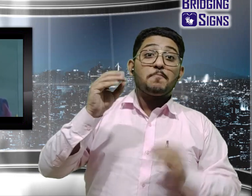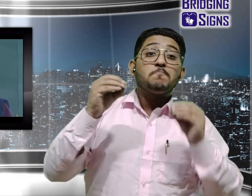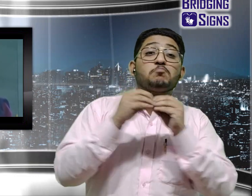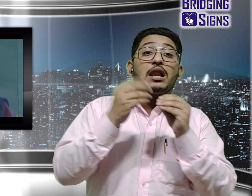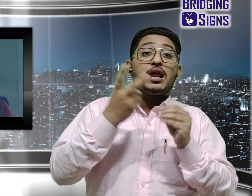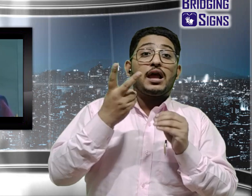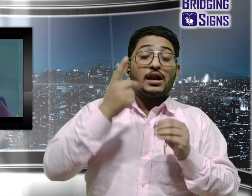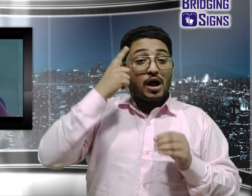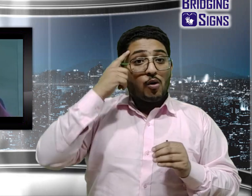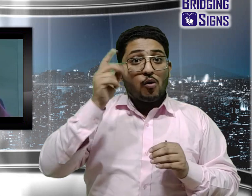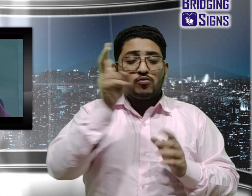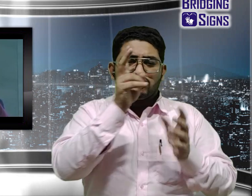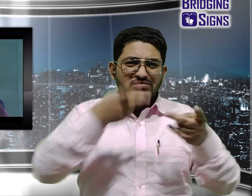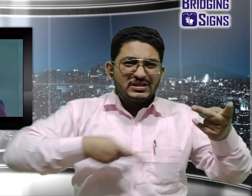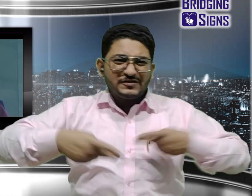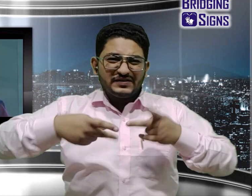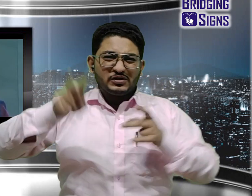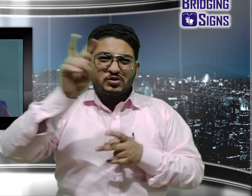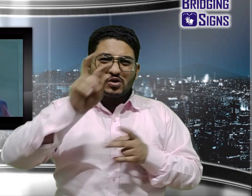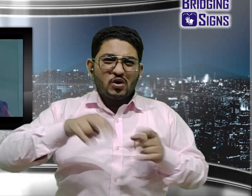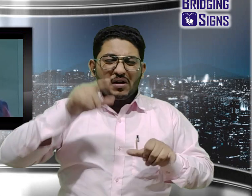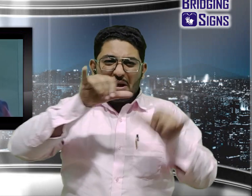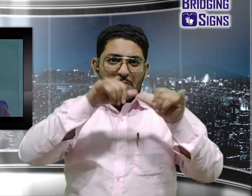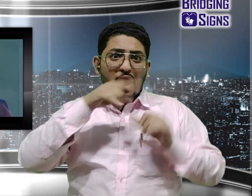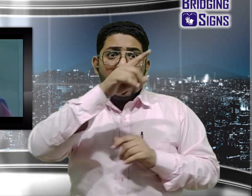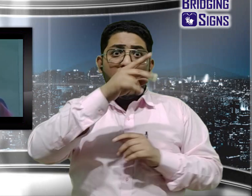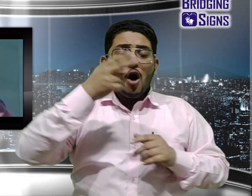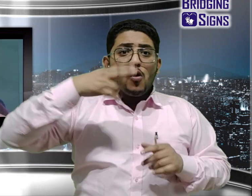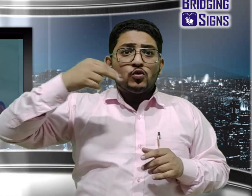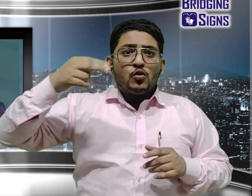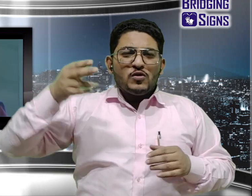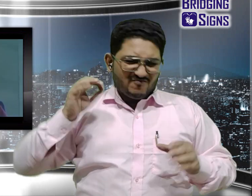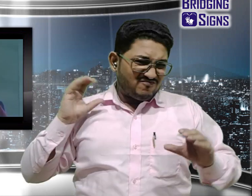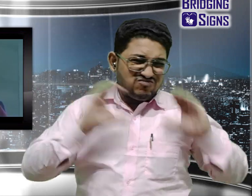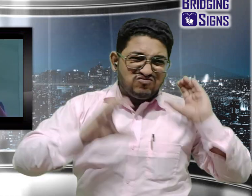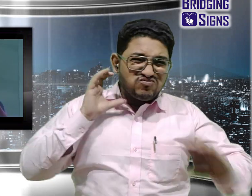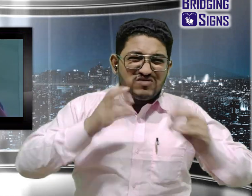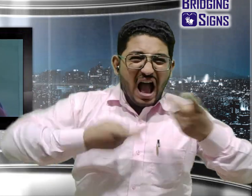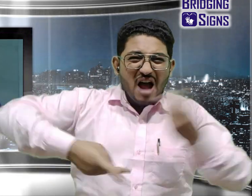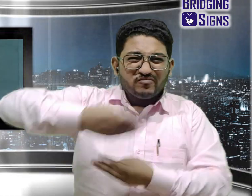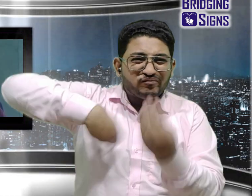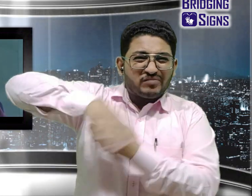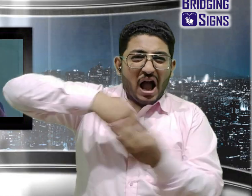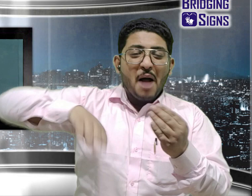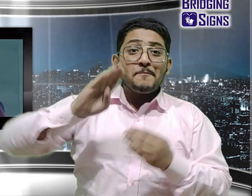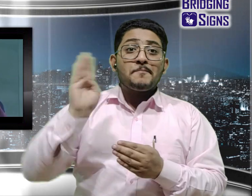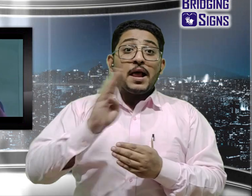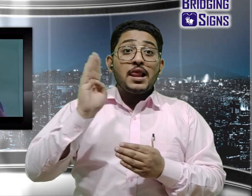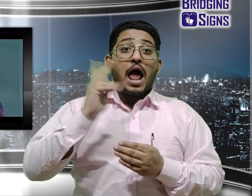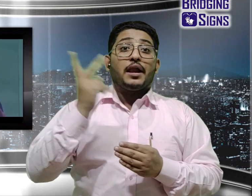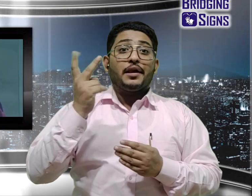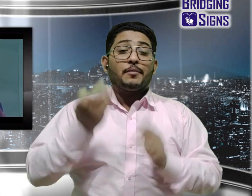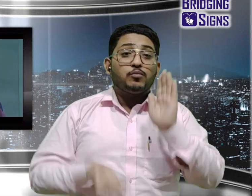कंपनीज। उन्होंने कलेक्टिवली इंडोनेशियन इकोनॉमी में इतनी कंट्रीब्यूशन की है कि इट्स इन द बिलियंस ऑफ डॉलर्स।